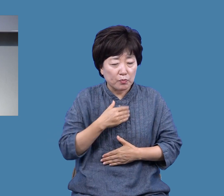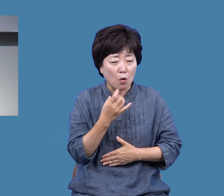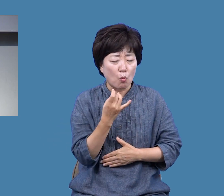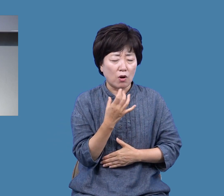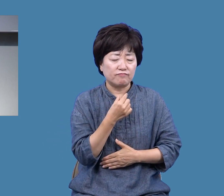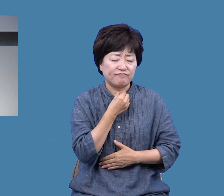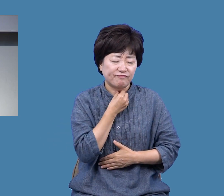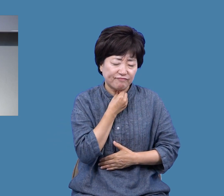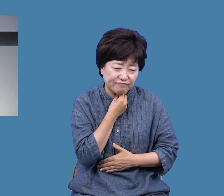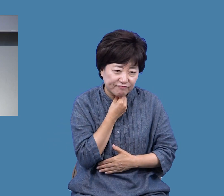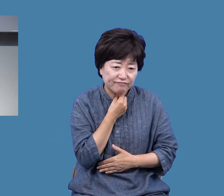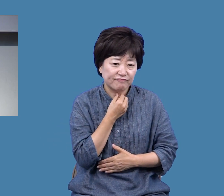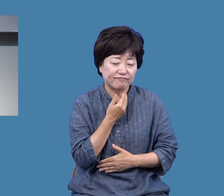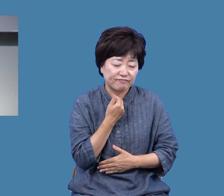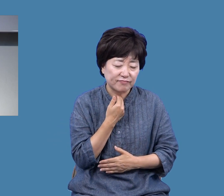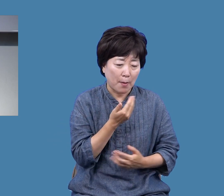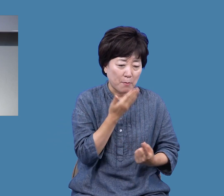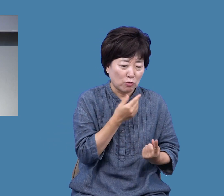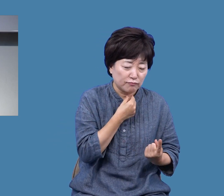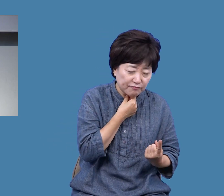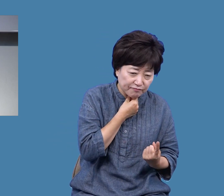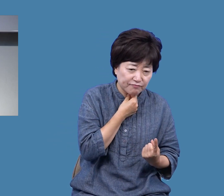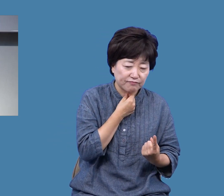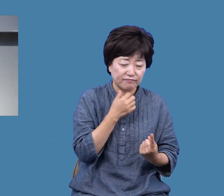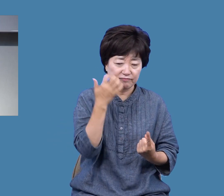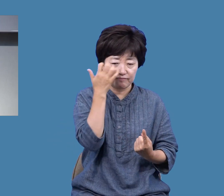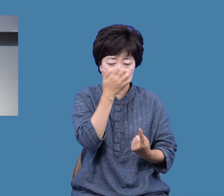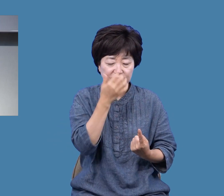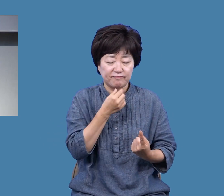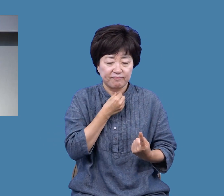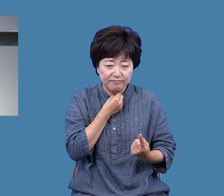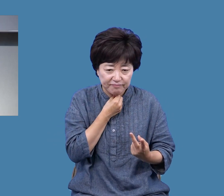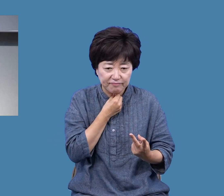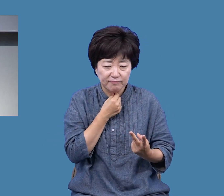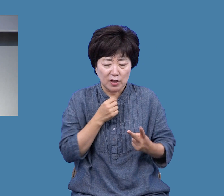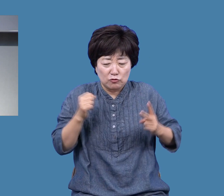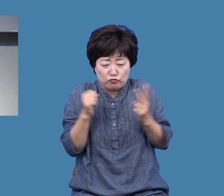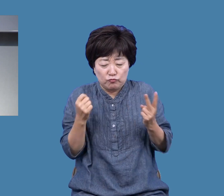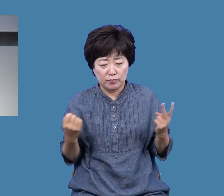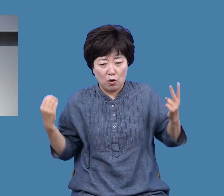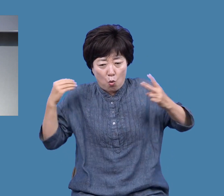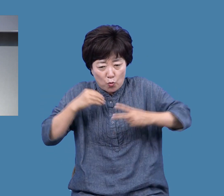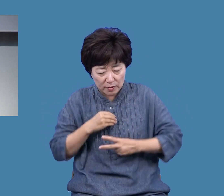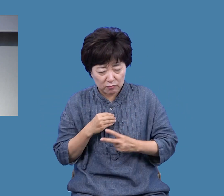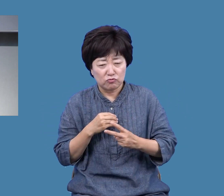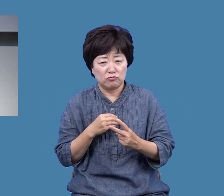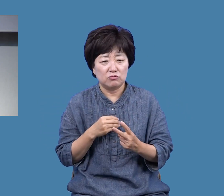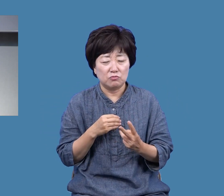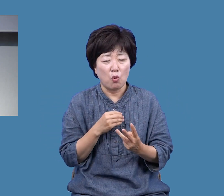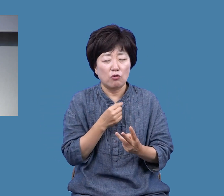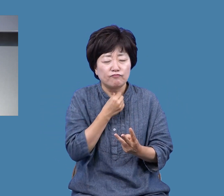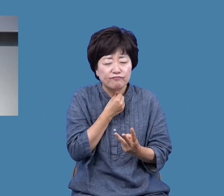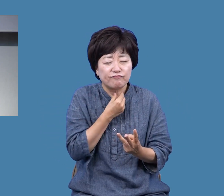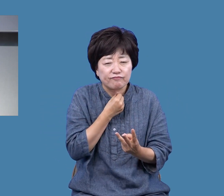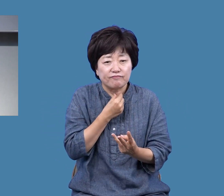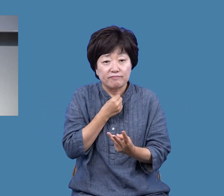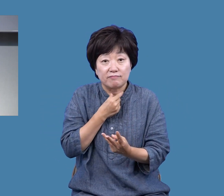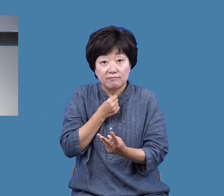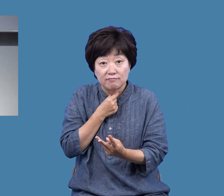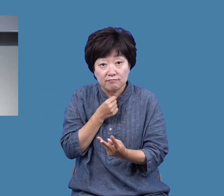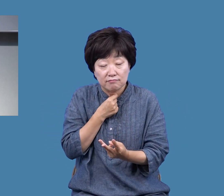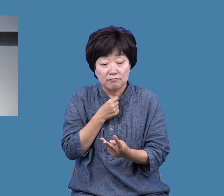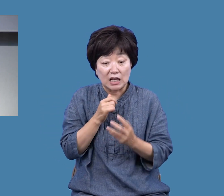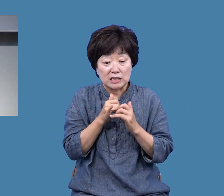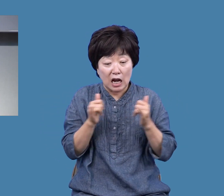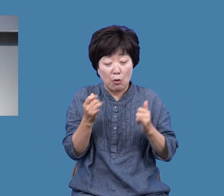욕구들이 있는데 뭐 식욕도 있고 또 성적인 욕구도 있고 뭐 추우면 옷을 입어야 되고 이런 욕구들은 그냥